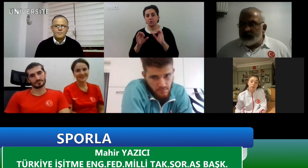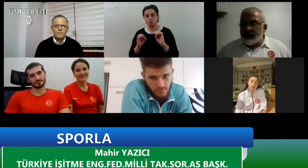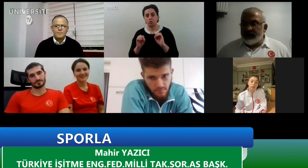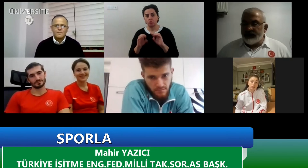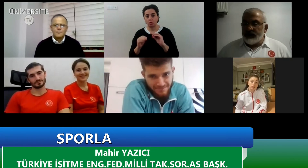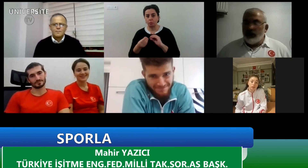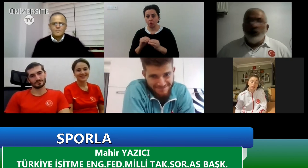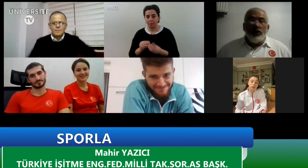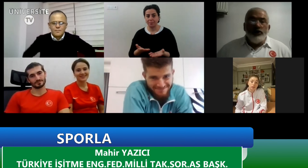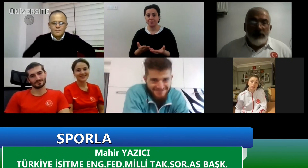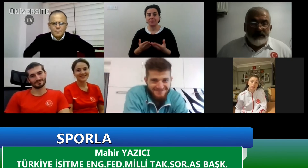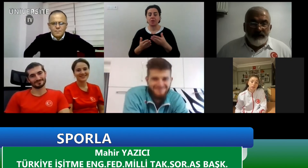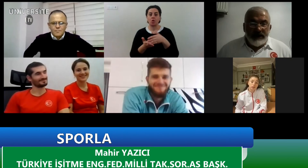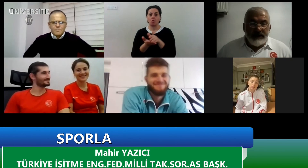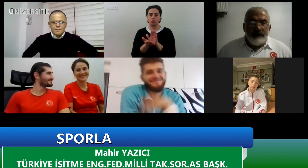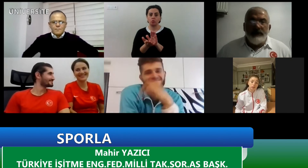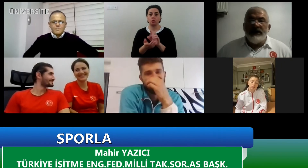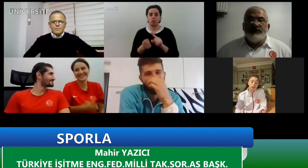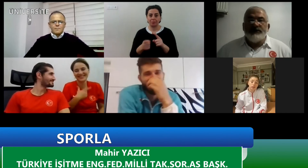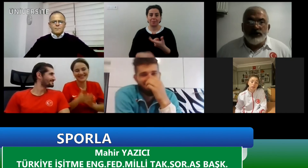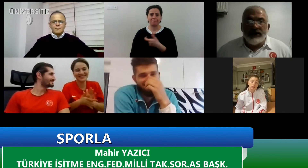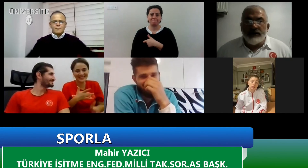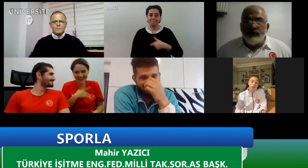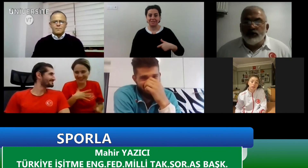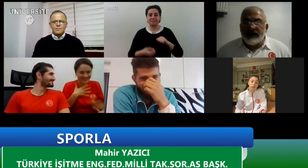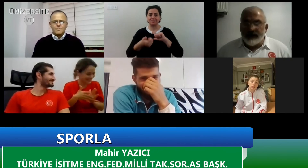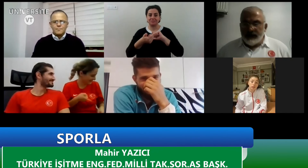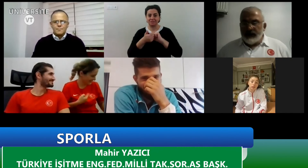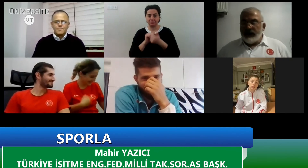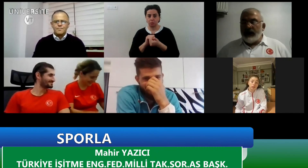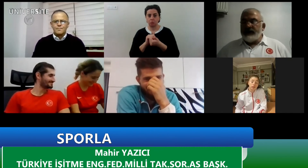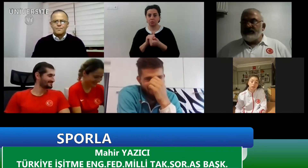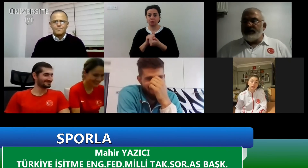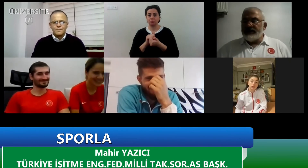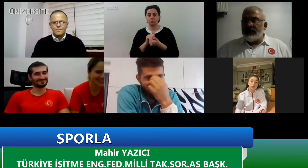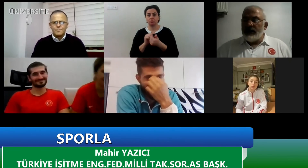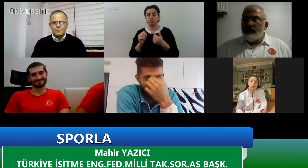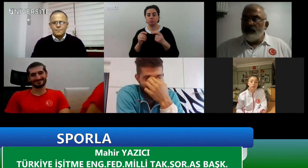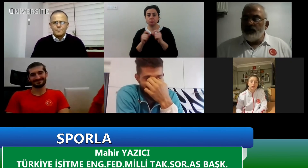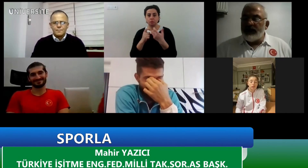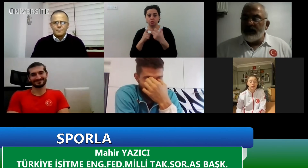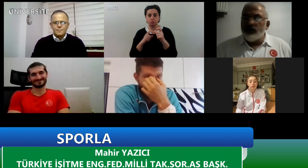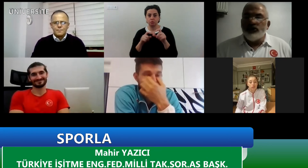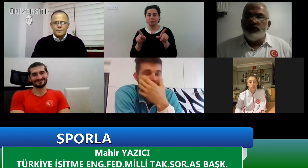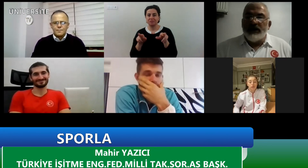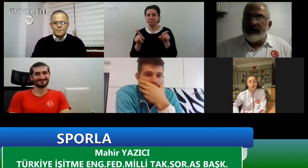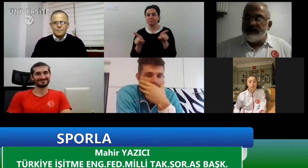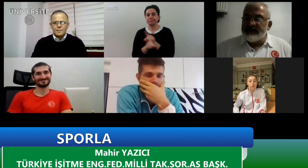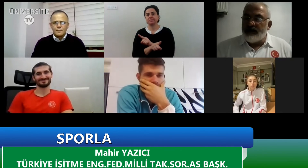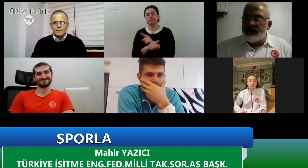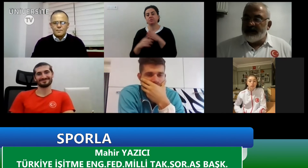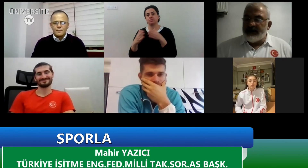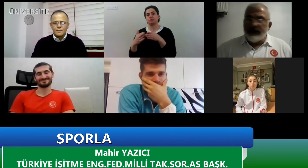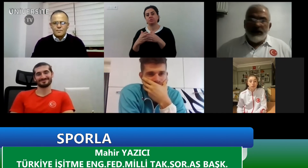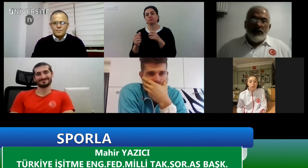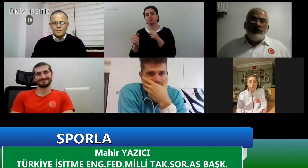antrenörlük atamaları, ödül yönetmeliği, milli sporcuların bursları, aynı zamanda da bunlarla görüşmelerimizi